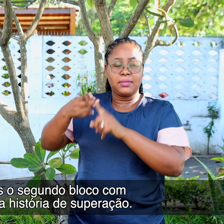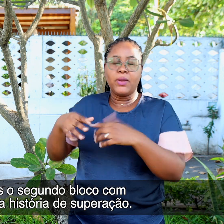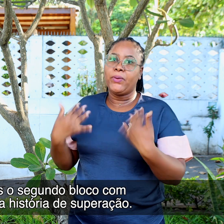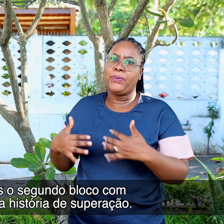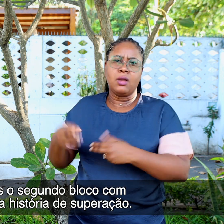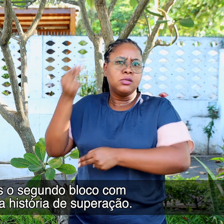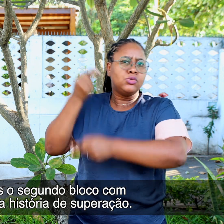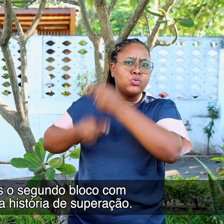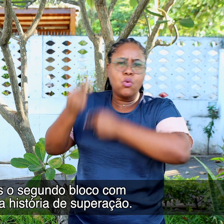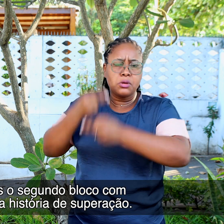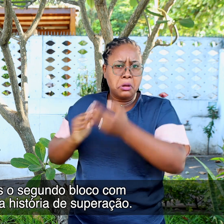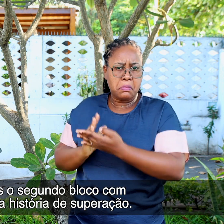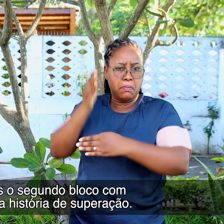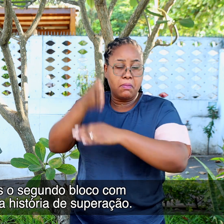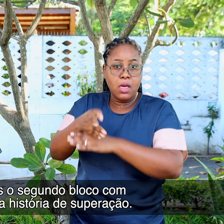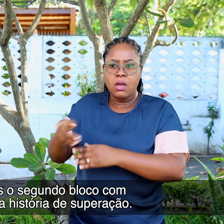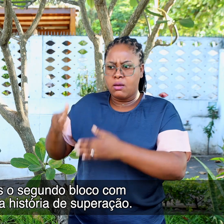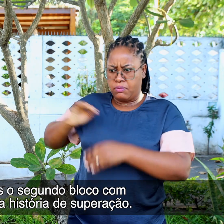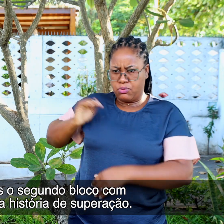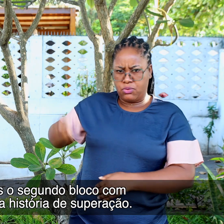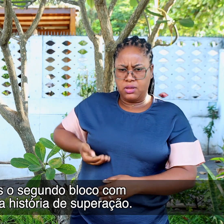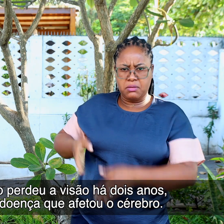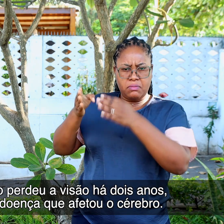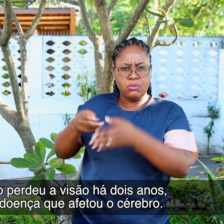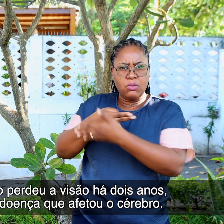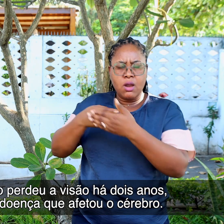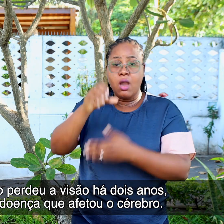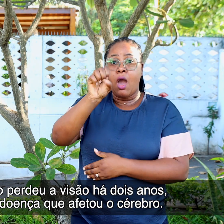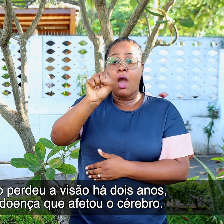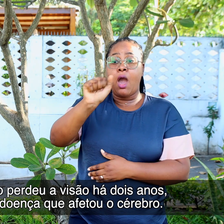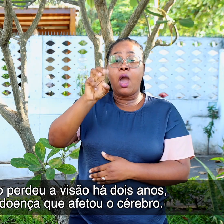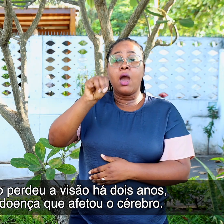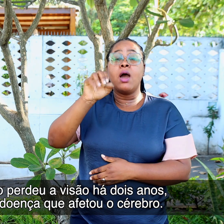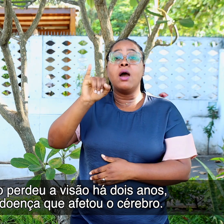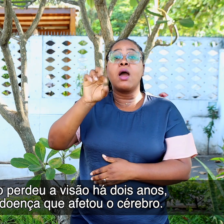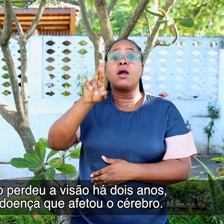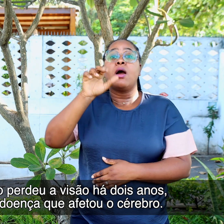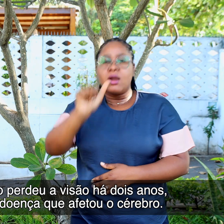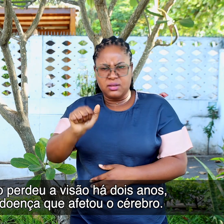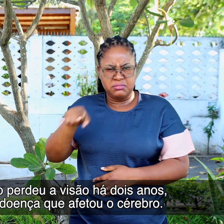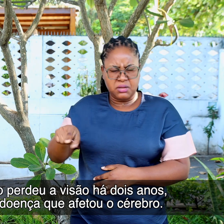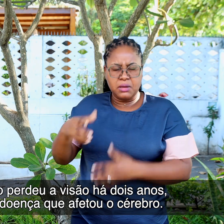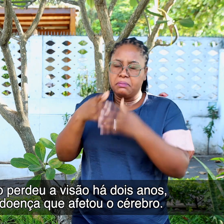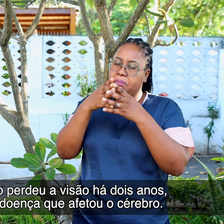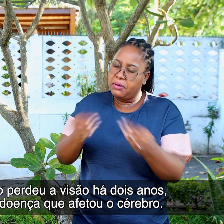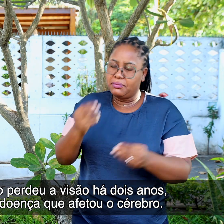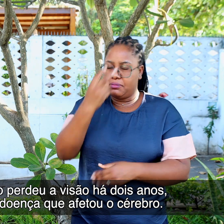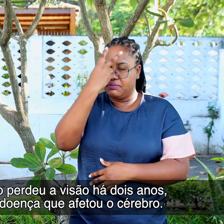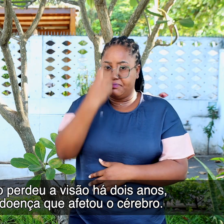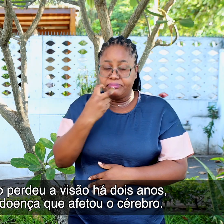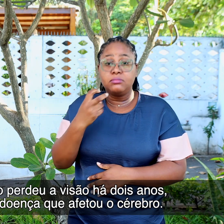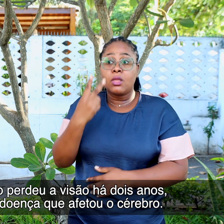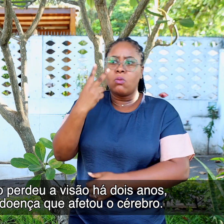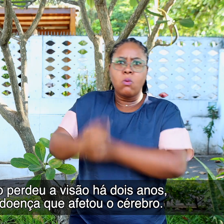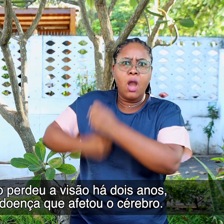Abrimos o segundo bloco com mais uma história de superação. Samira Gulamo perdeu a visão há 2 anos, devido a uma doença que